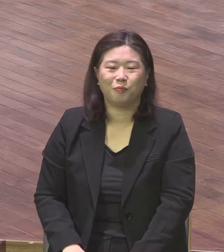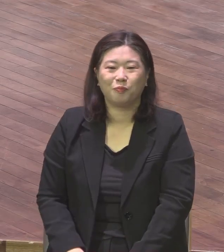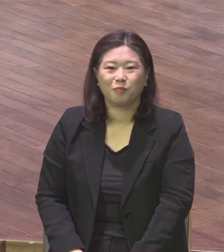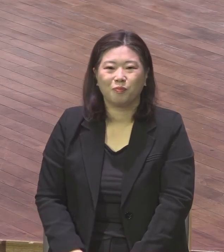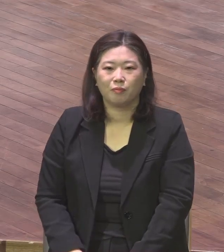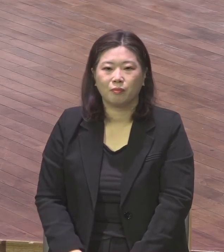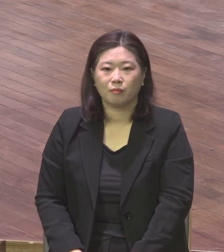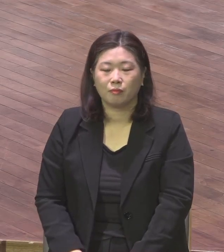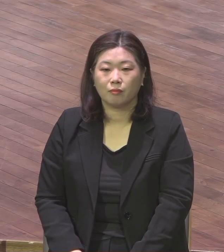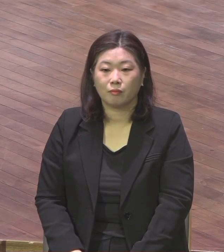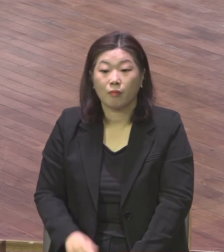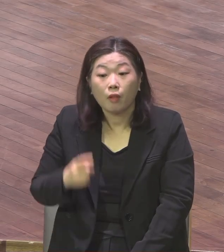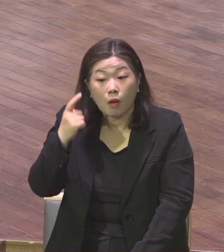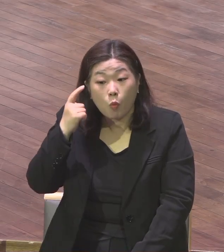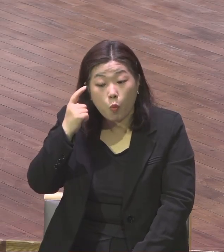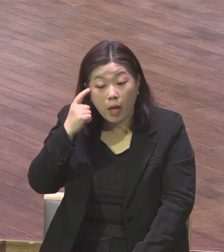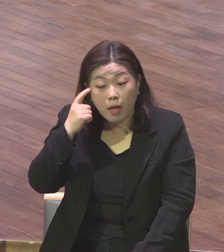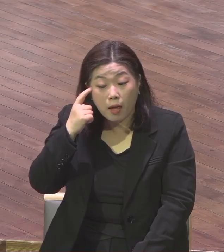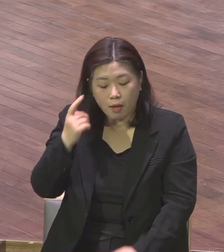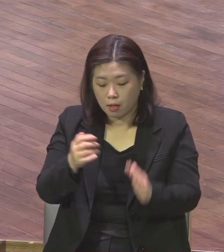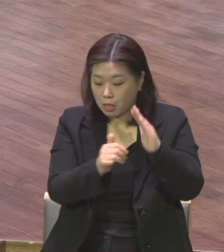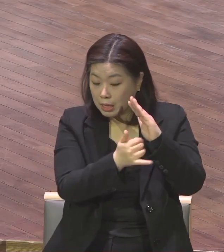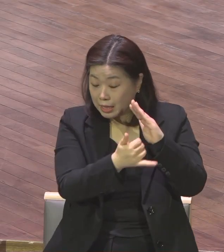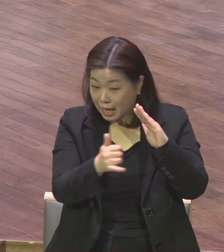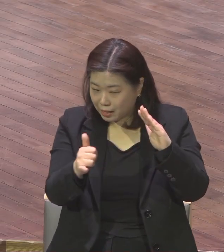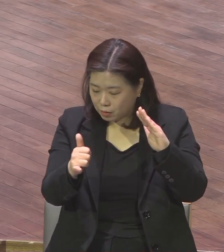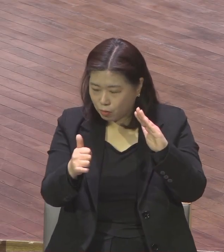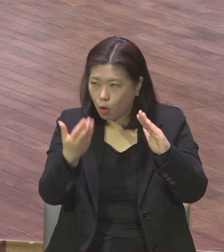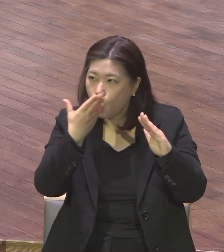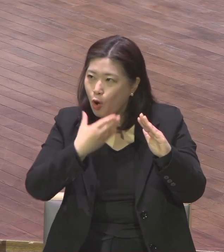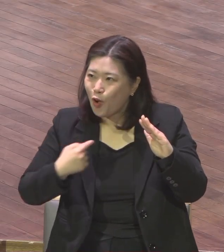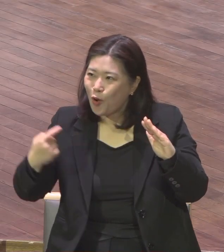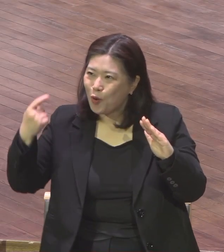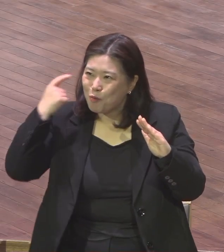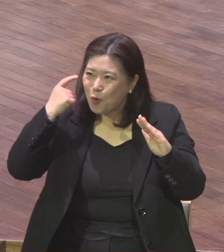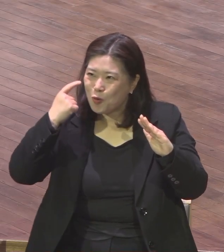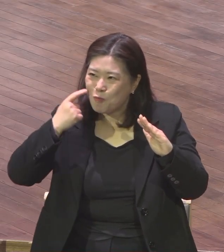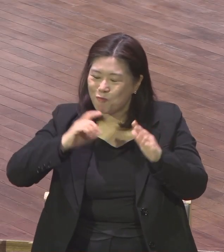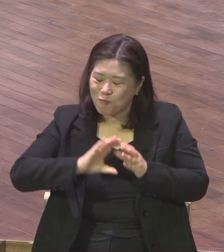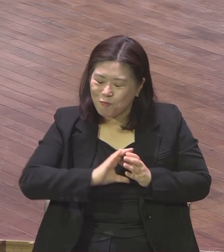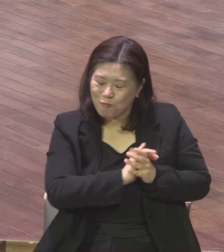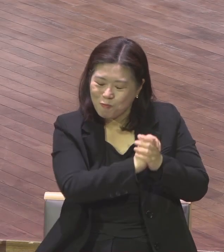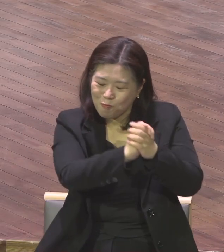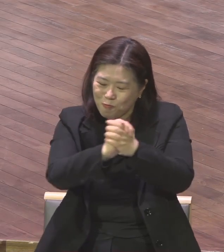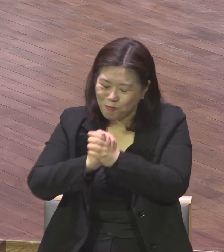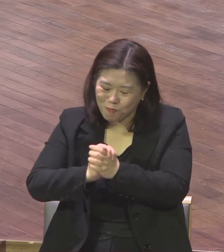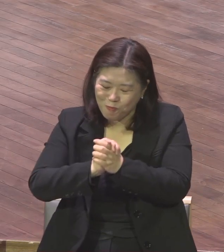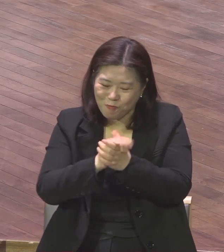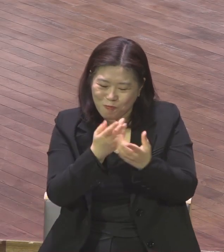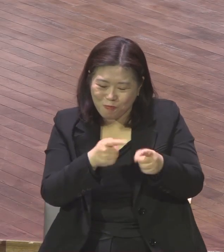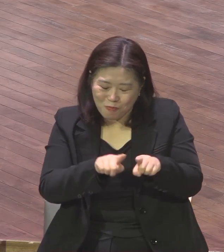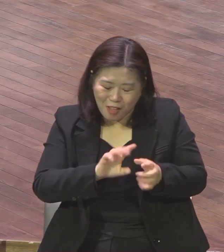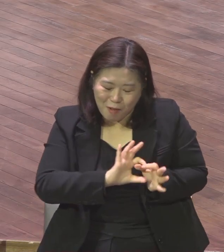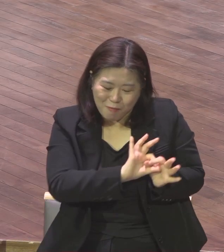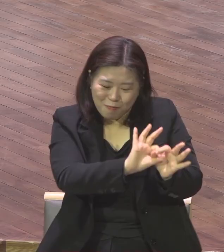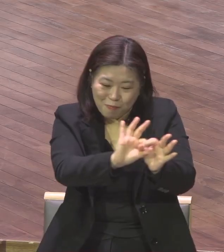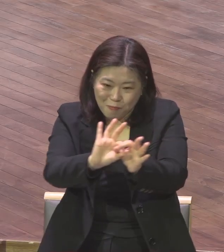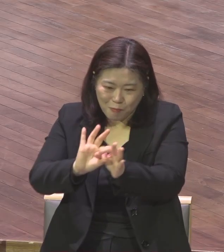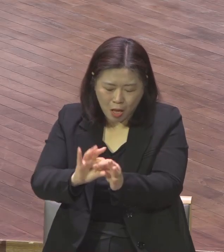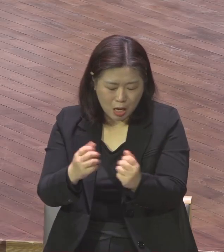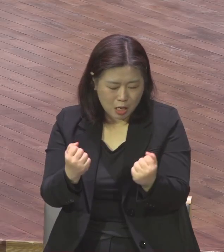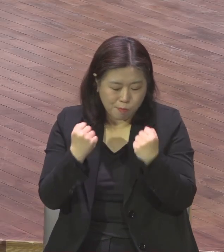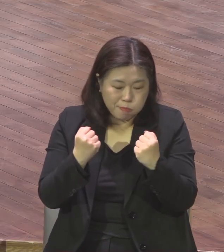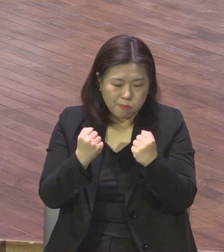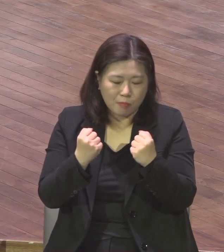가정이 복음으로 하나가 될 때 하나님의 일도 그렇게 힘차게 그렇게 추진해 나갈